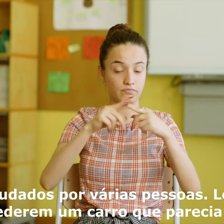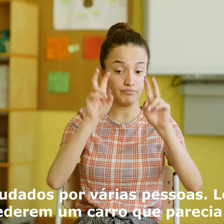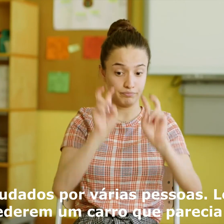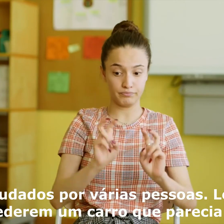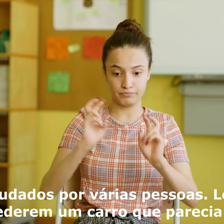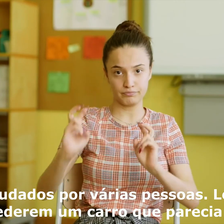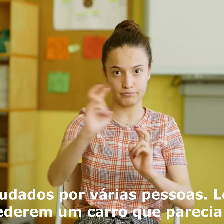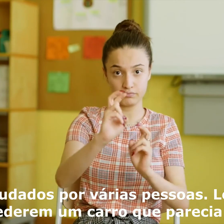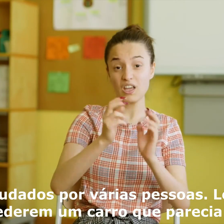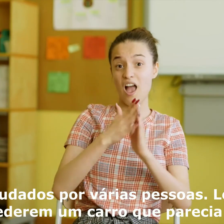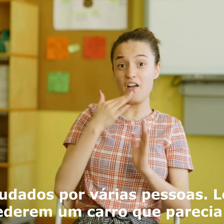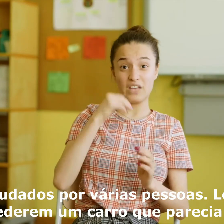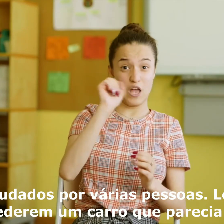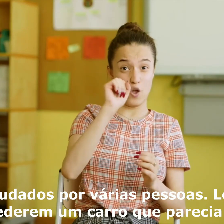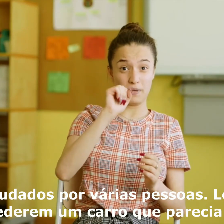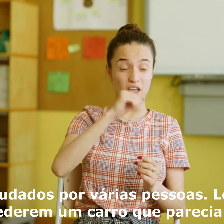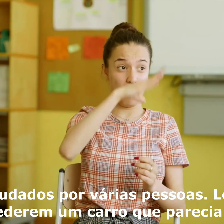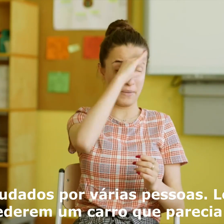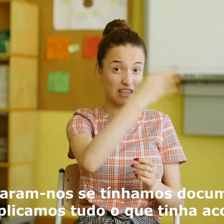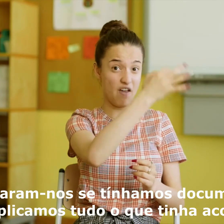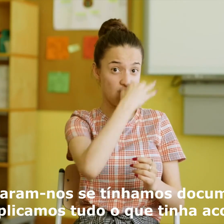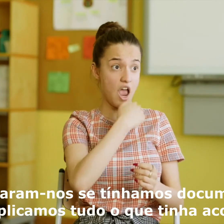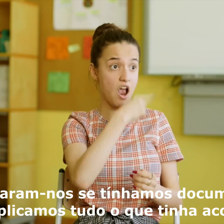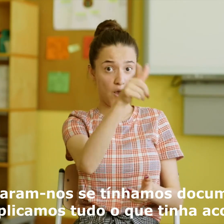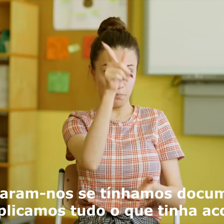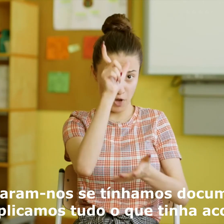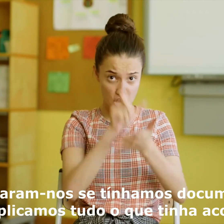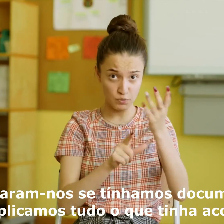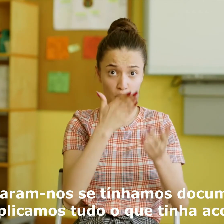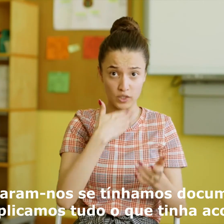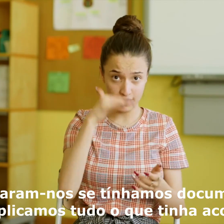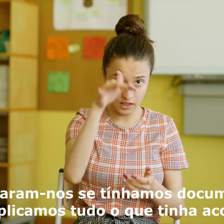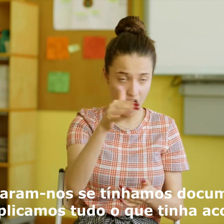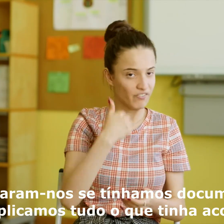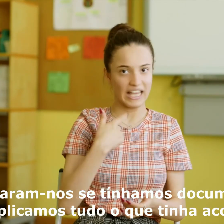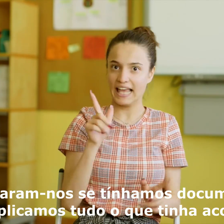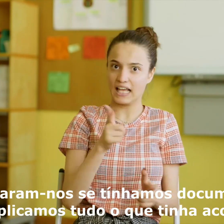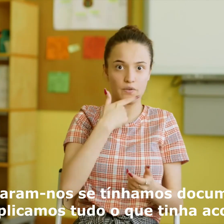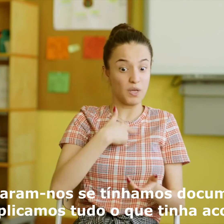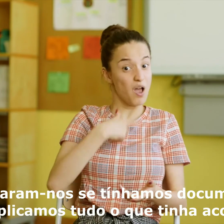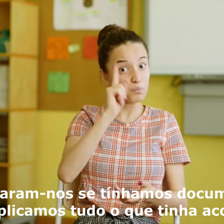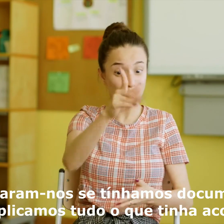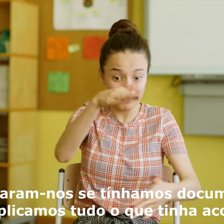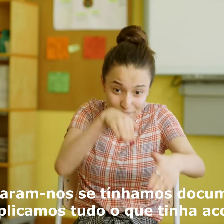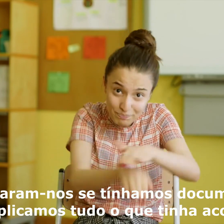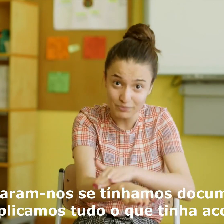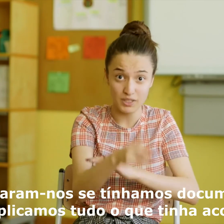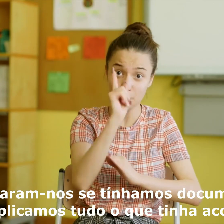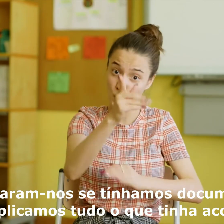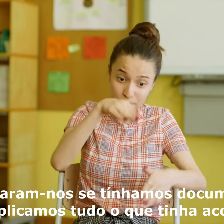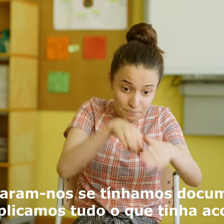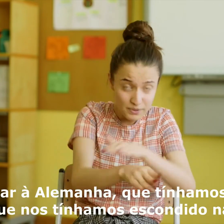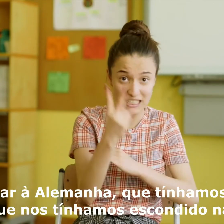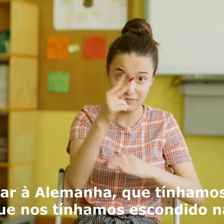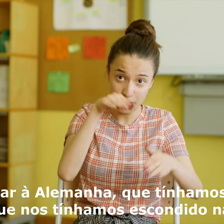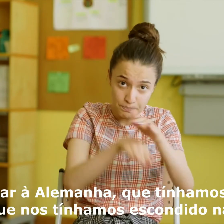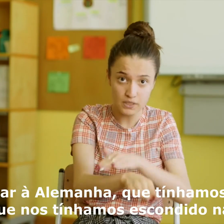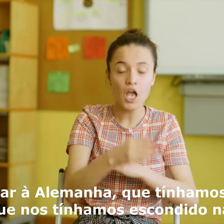primeiro, que devia ser tipo um táxi, e então depois perguntaram se nós tínhamos os documentos e tudo isso. Então nós explicamos